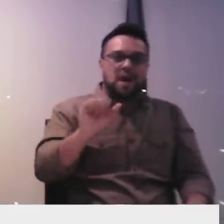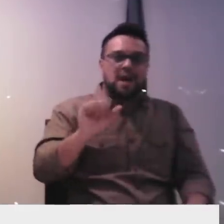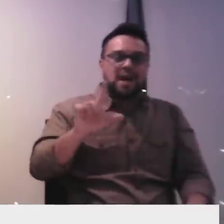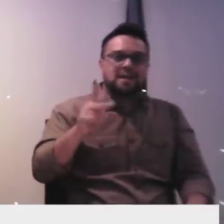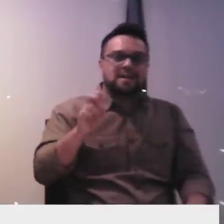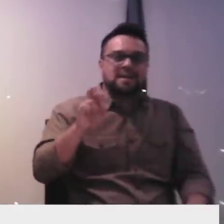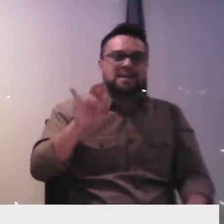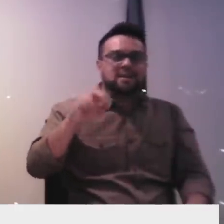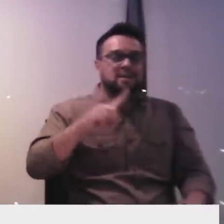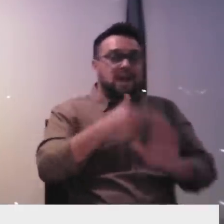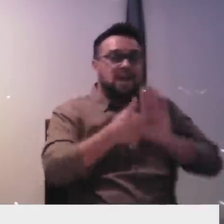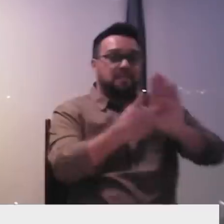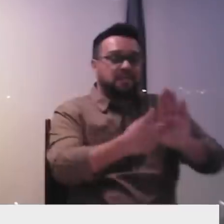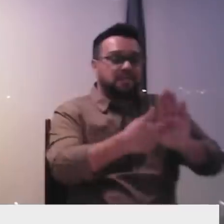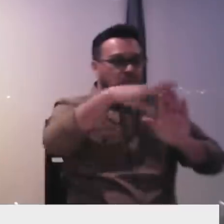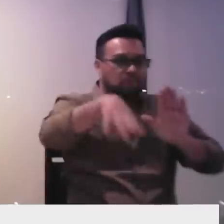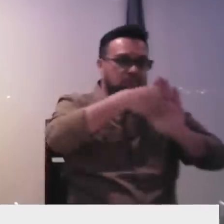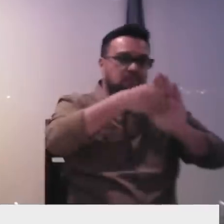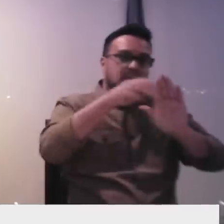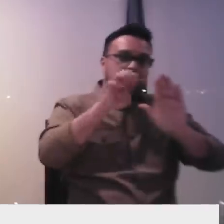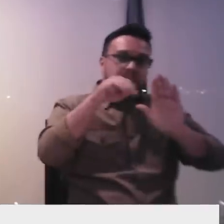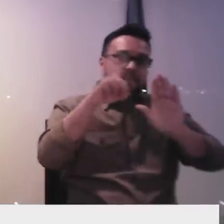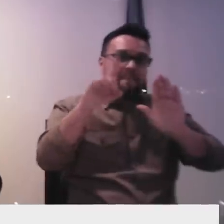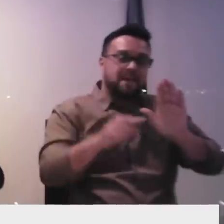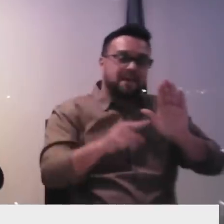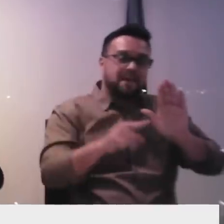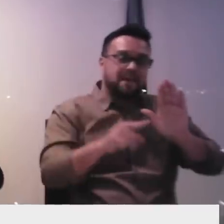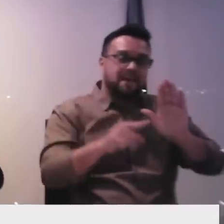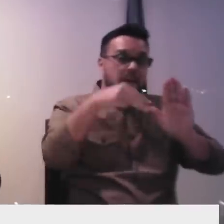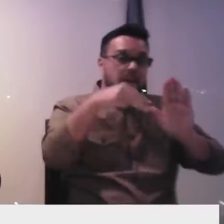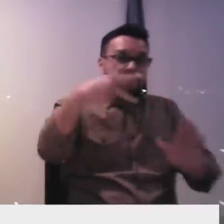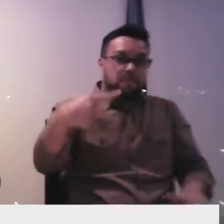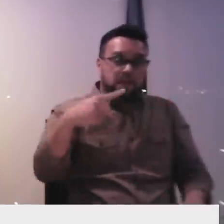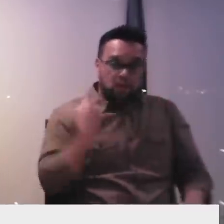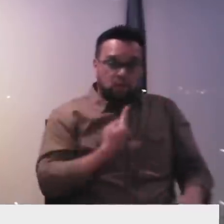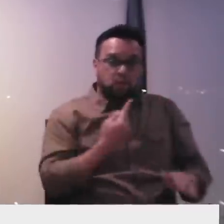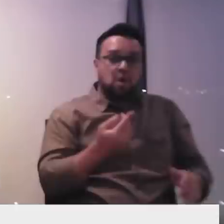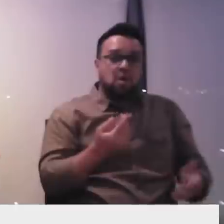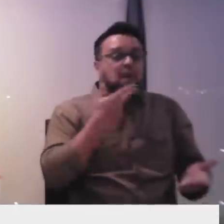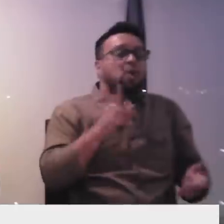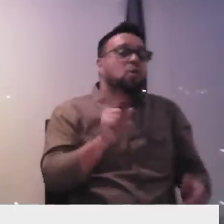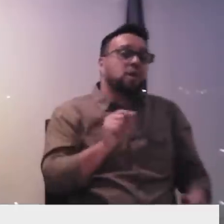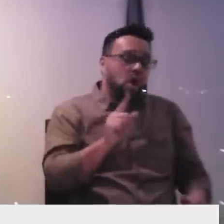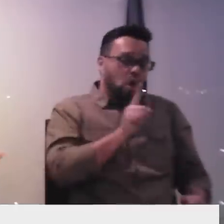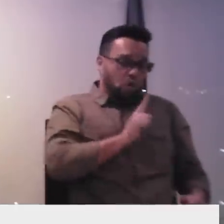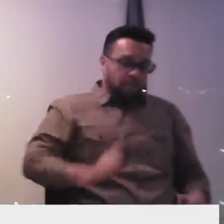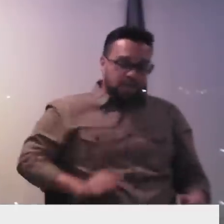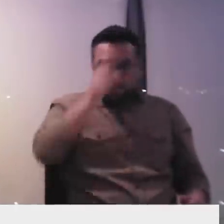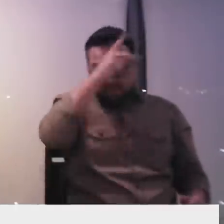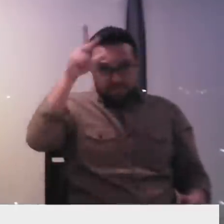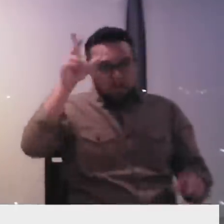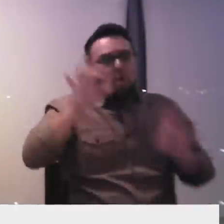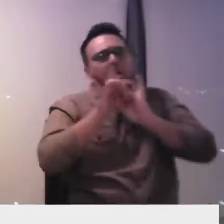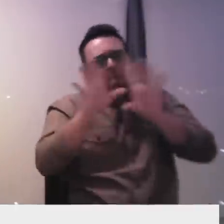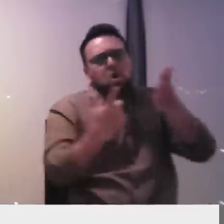emenda a uma medida provisória nossa, dizendo que governadores e prefeitos poderiam comprar vacina